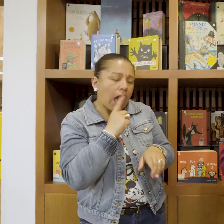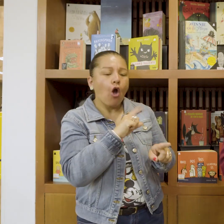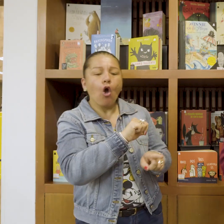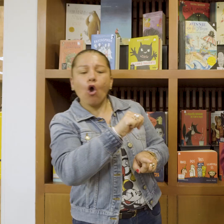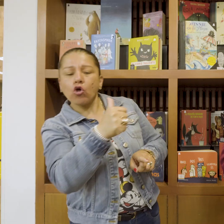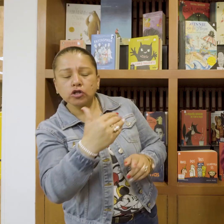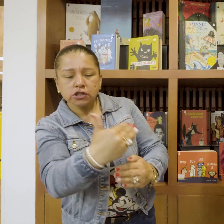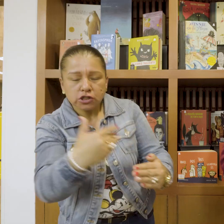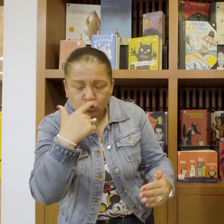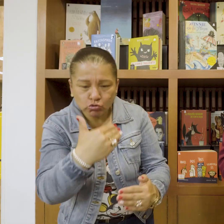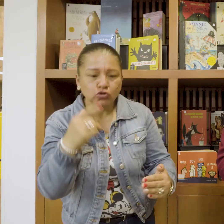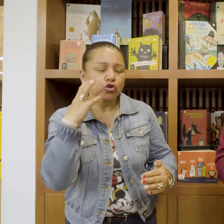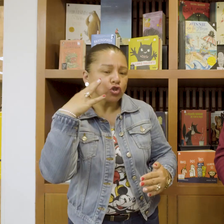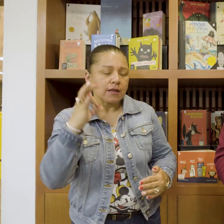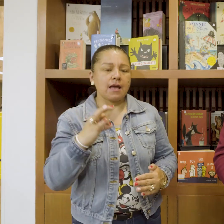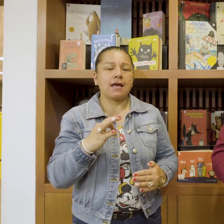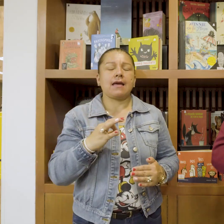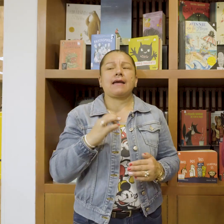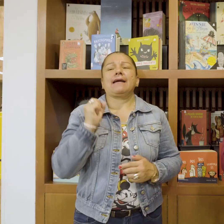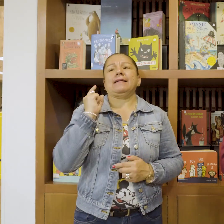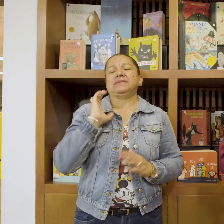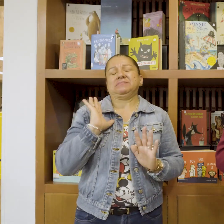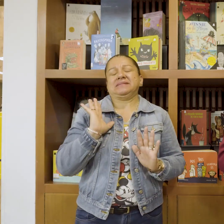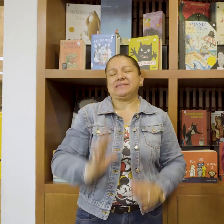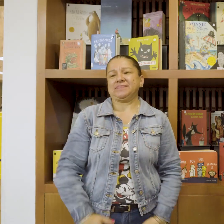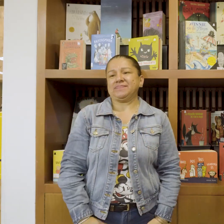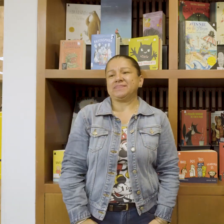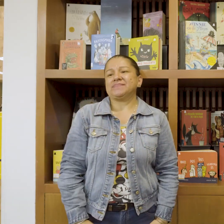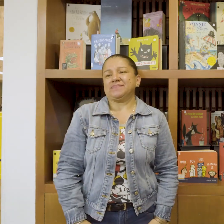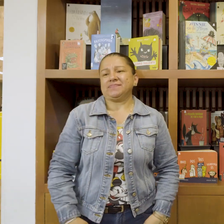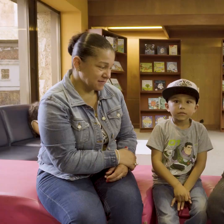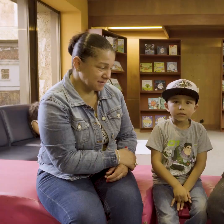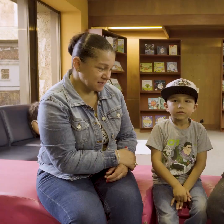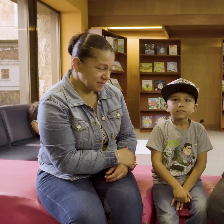de los cuentos, también que interactúen con niños oyentes ha sido muy importante.